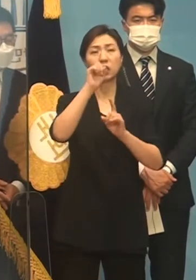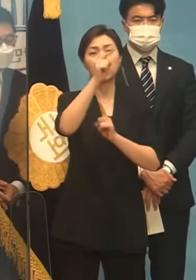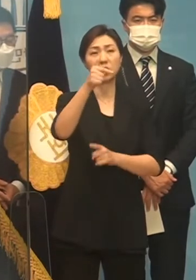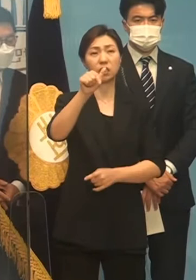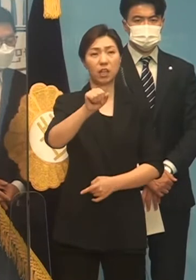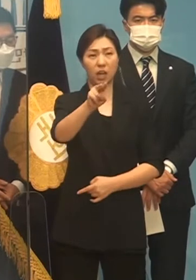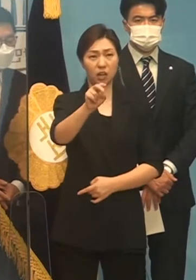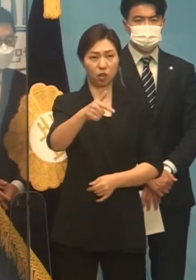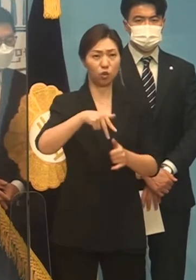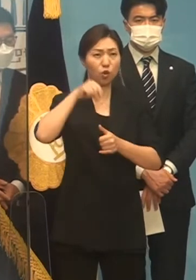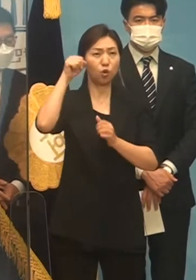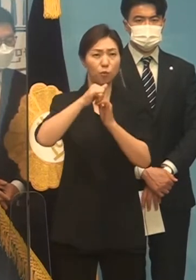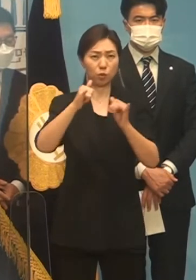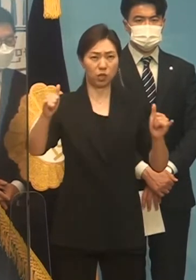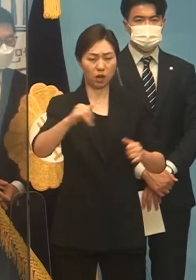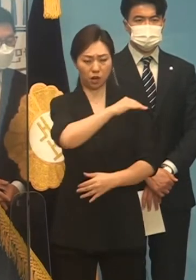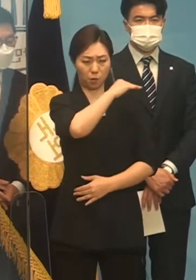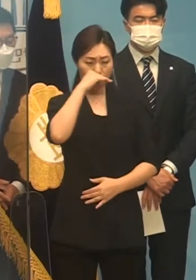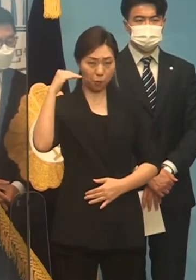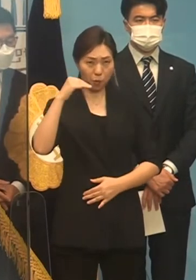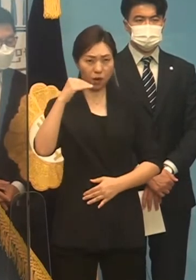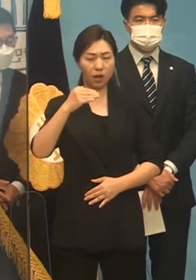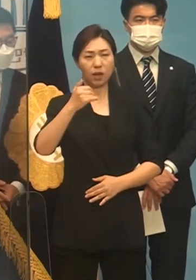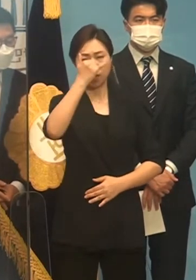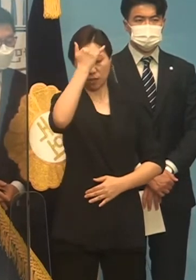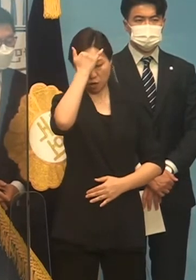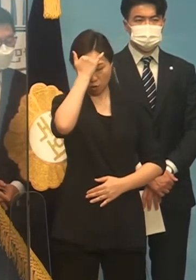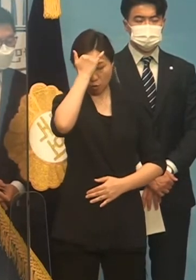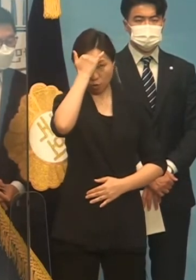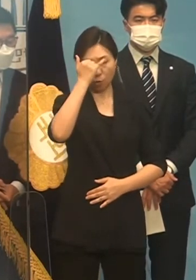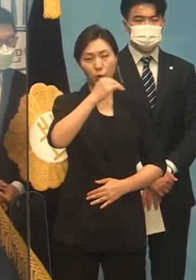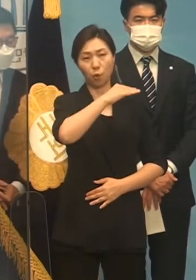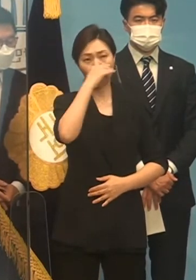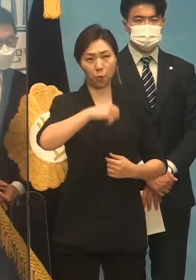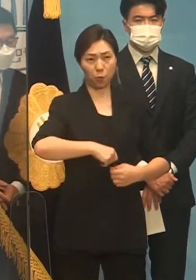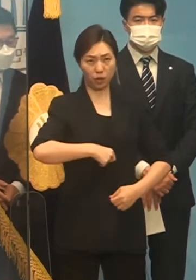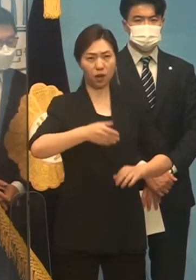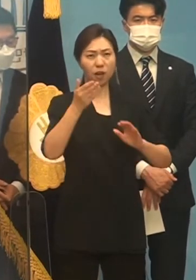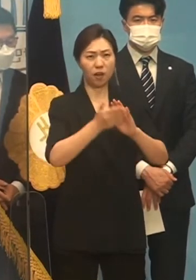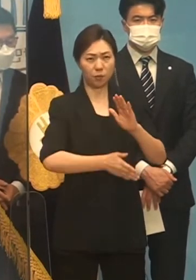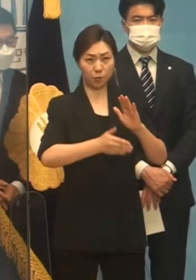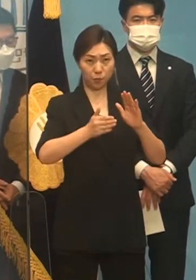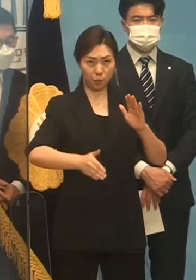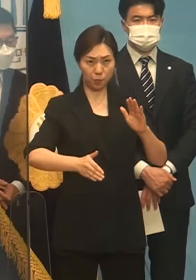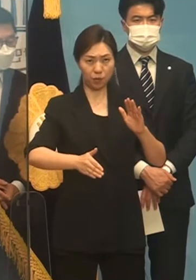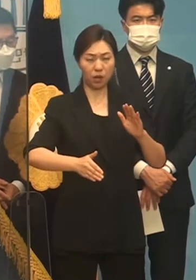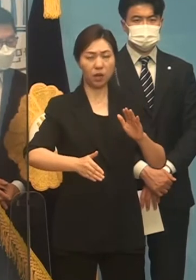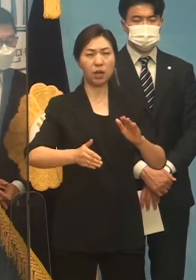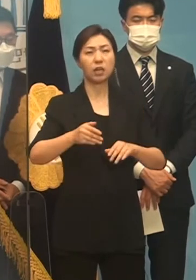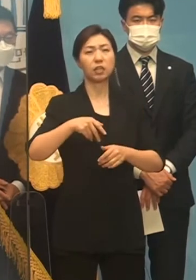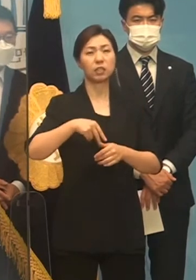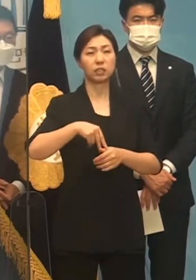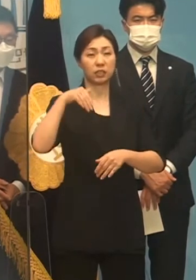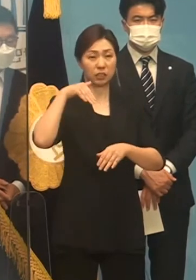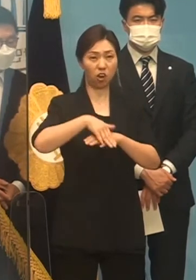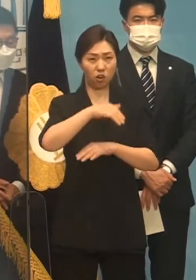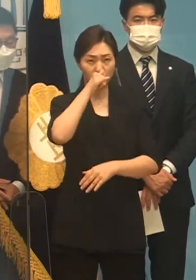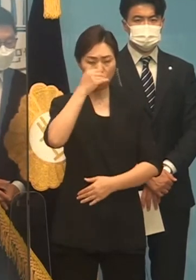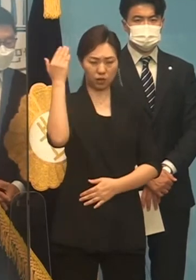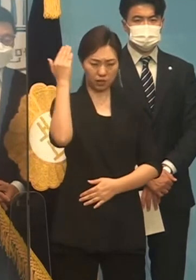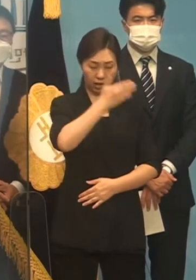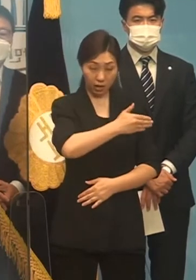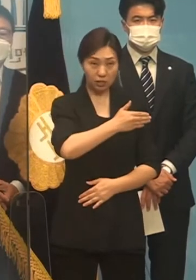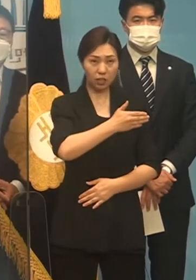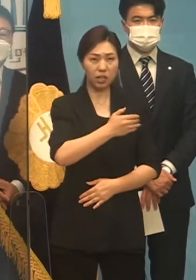정의롭고 깨끗하며 누구보다 유능한 민주당 대통령감이라는 우리의 확신